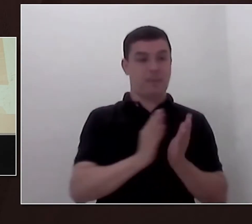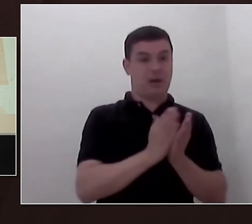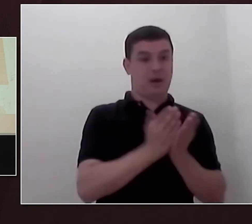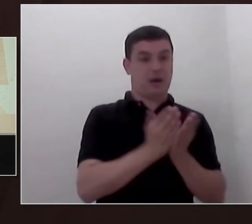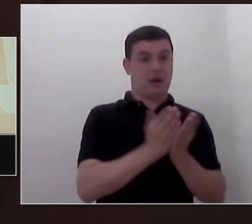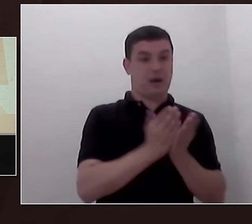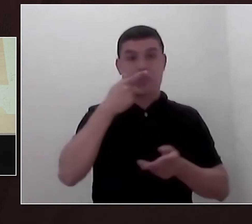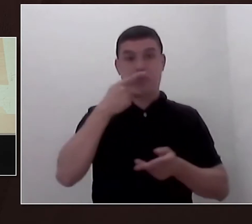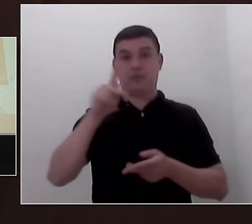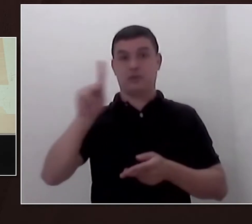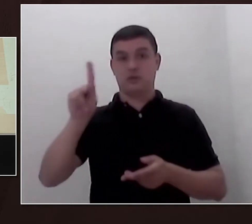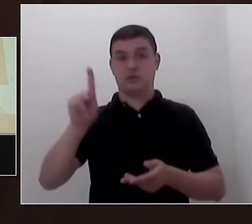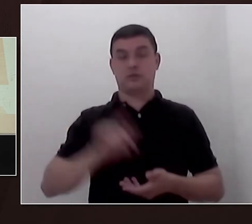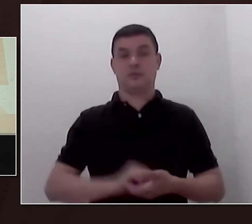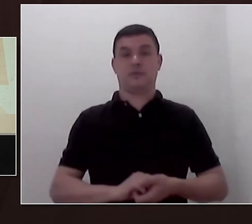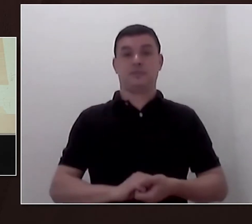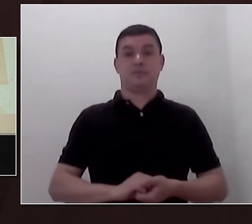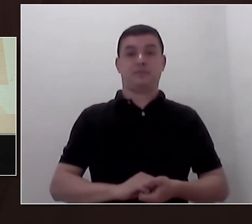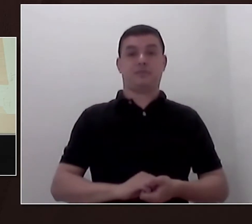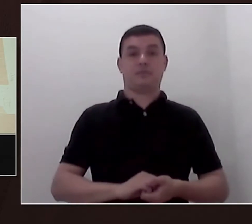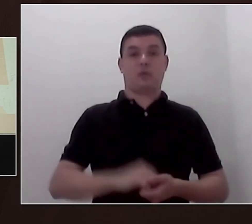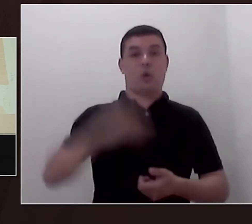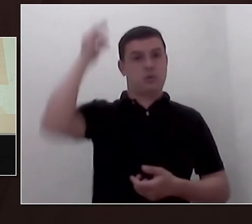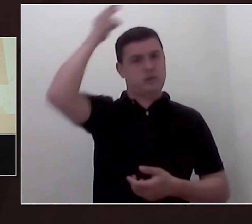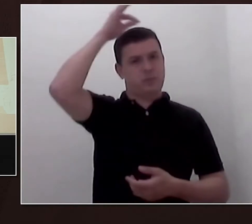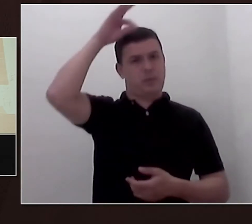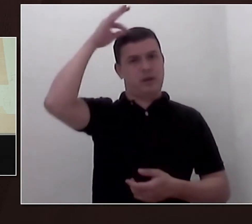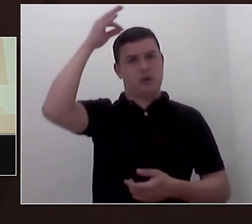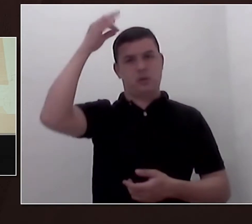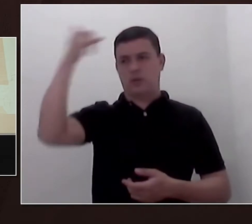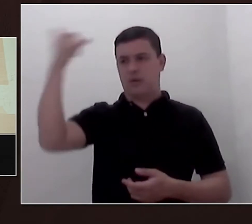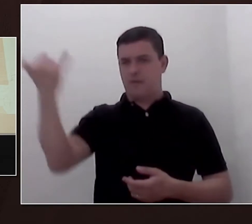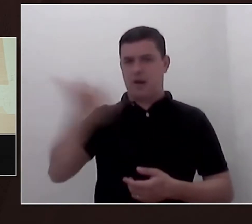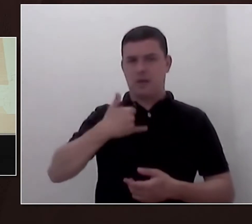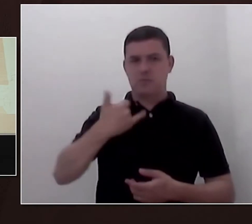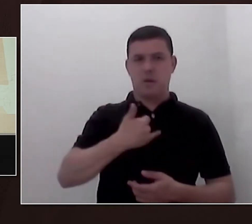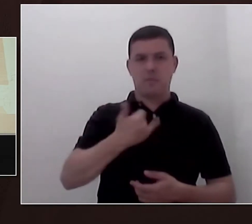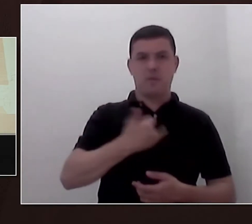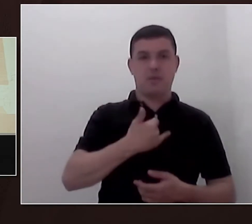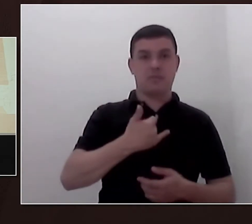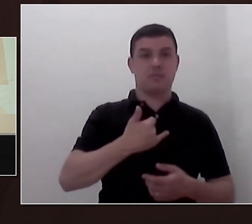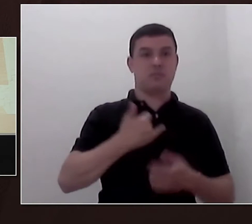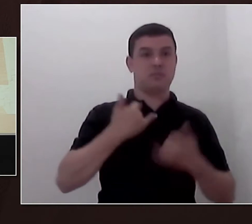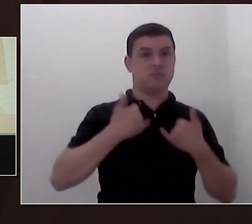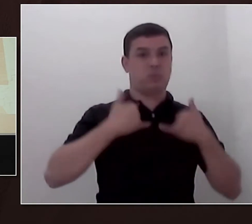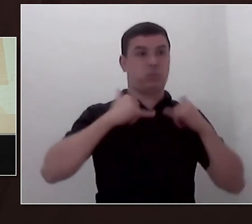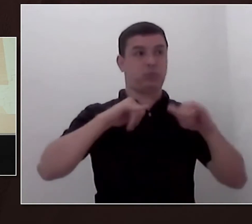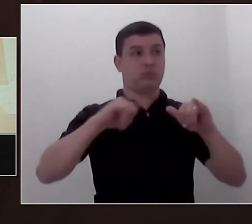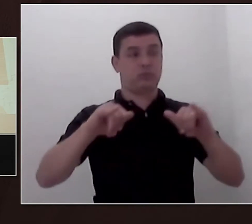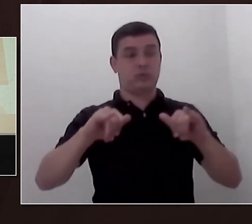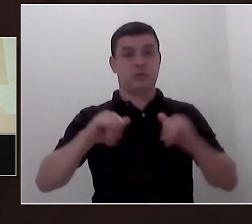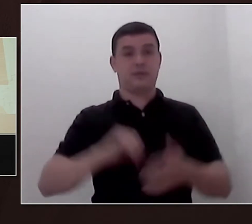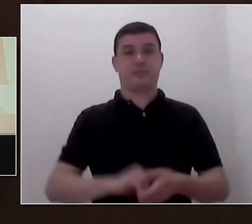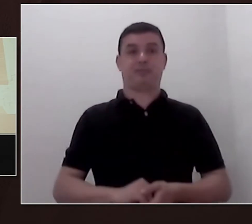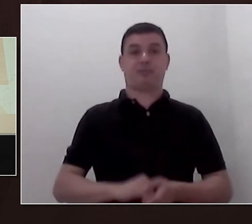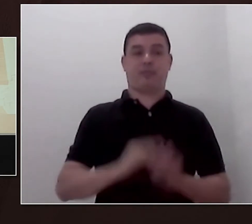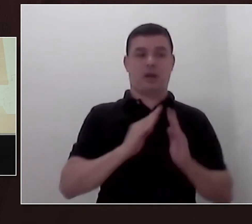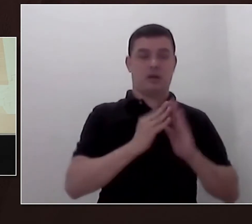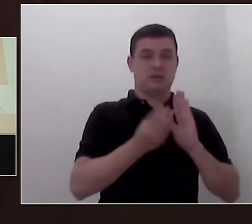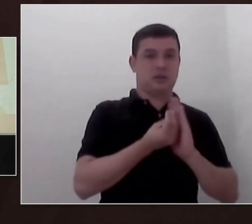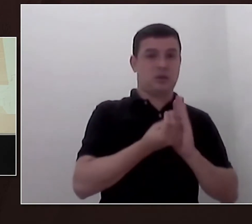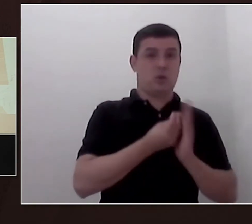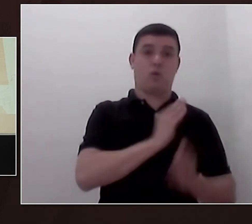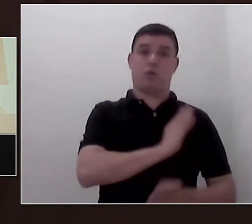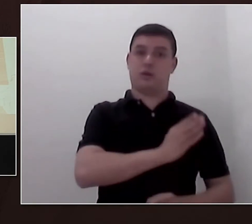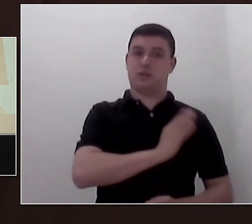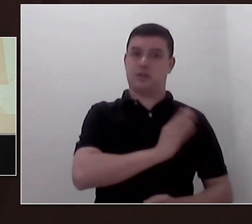diz às igrejas. Nós precisamos ter coração correto para poder ouvir o que o Espírito